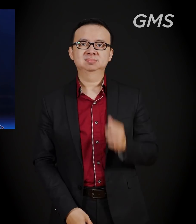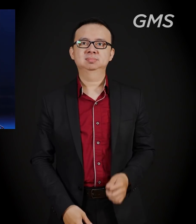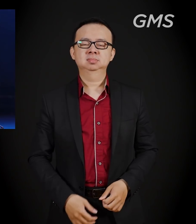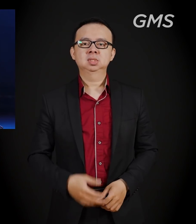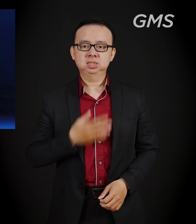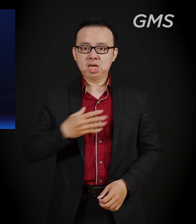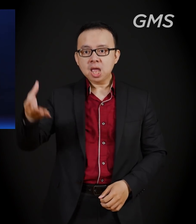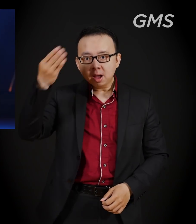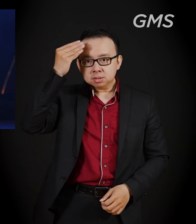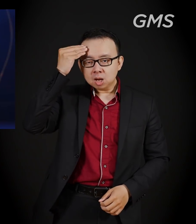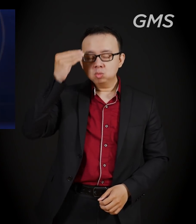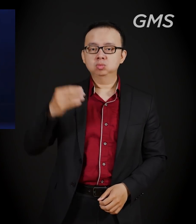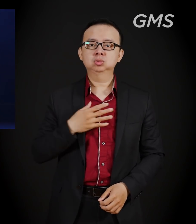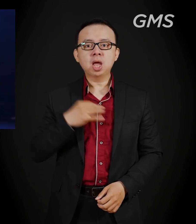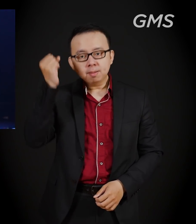Saya mengerti.